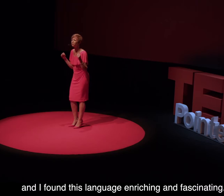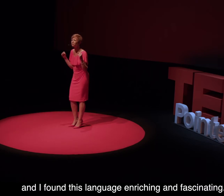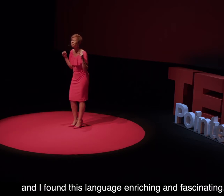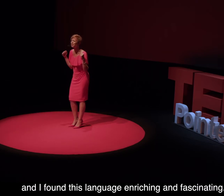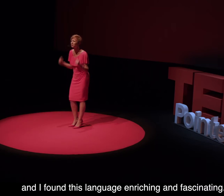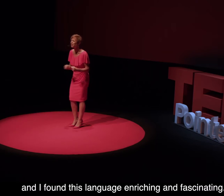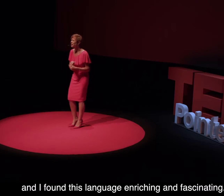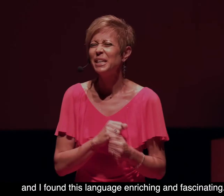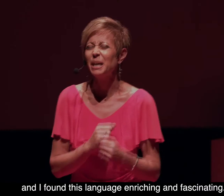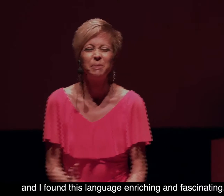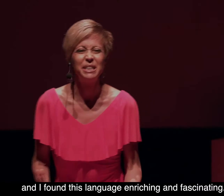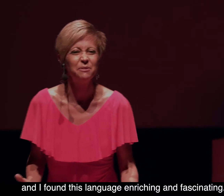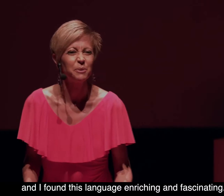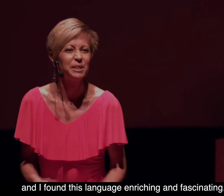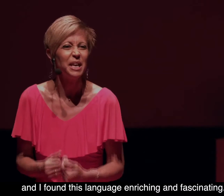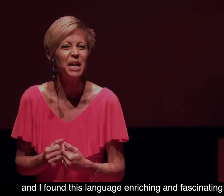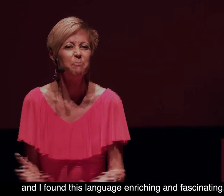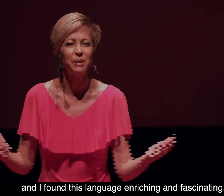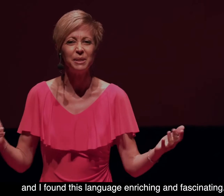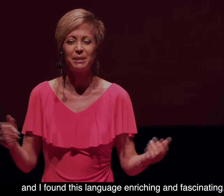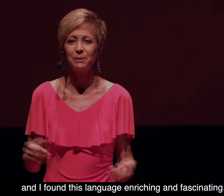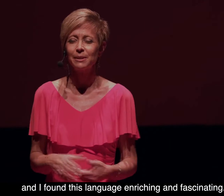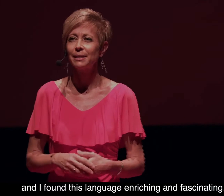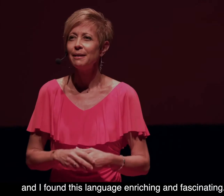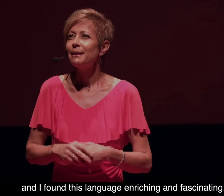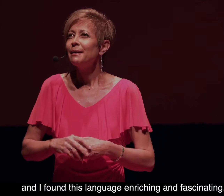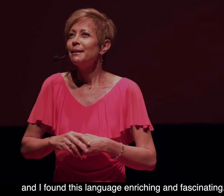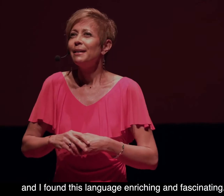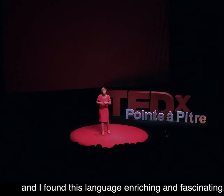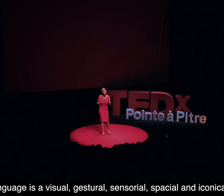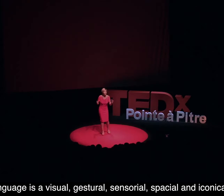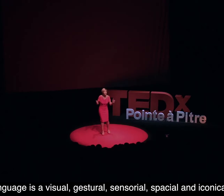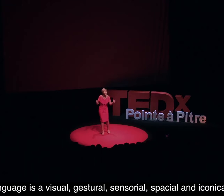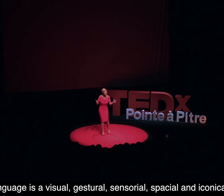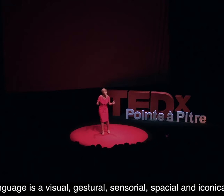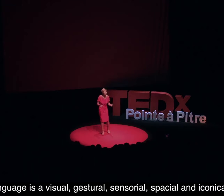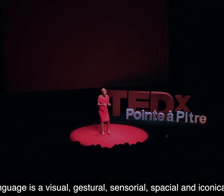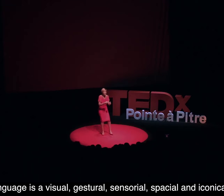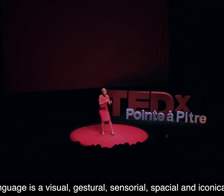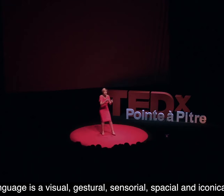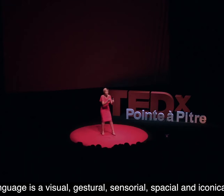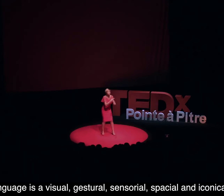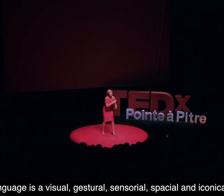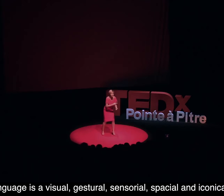trouve cette langue captivante et épanouissante. La langue des signes est